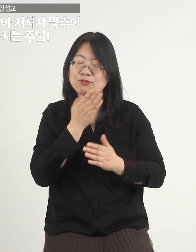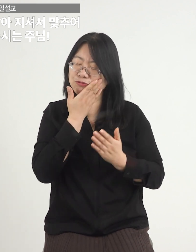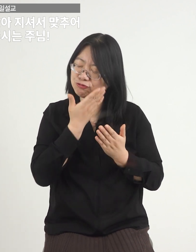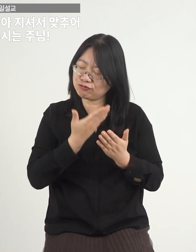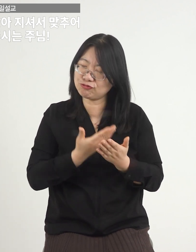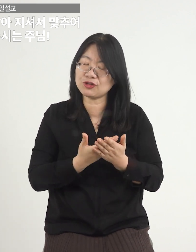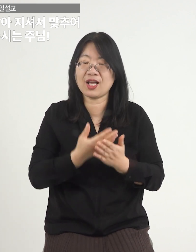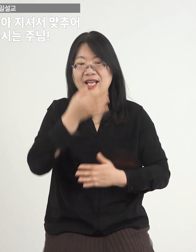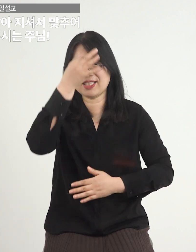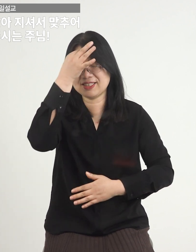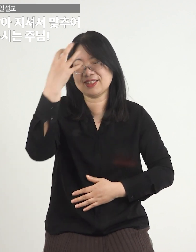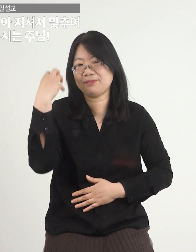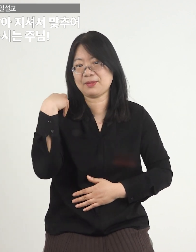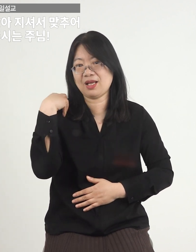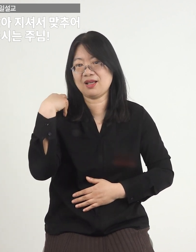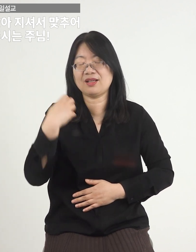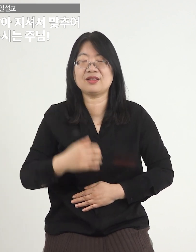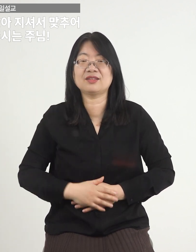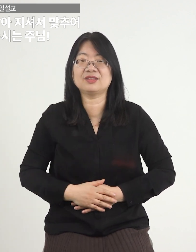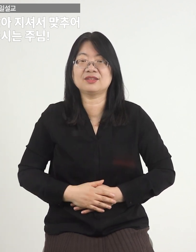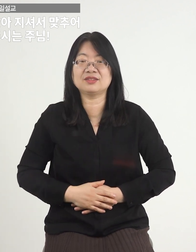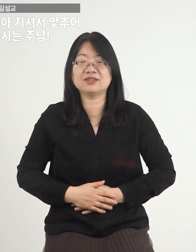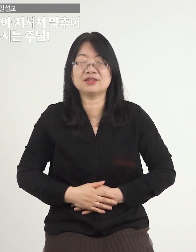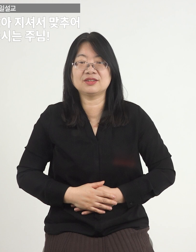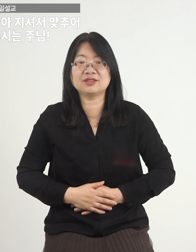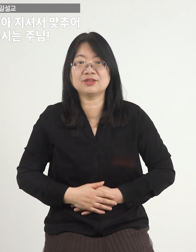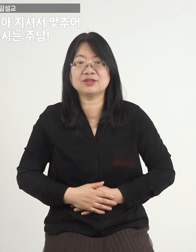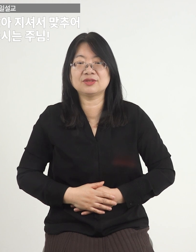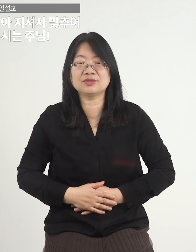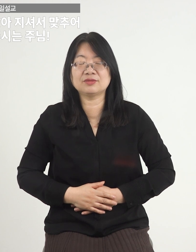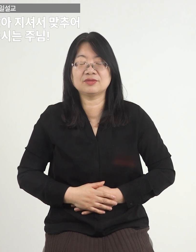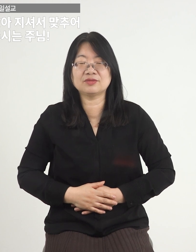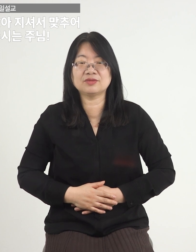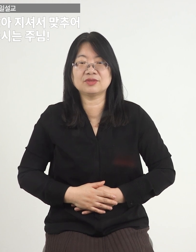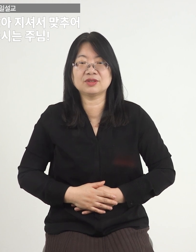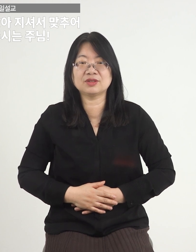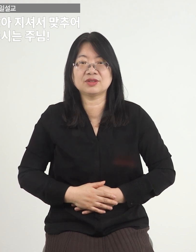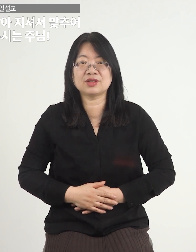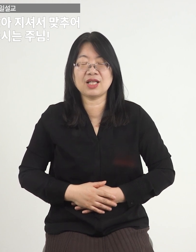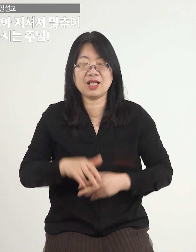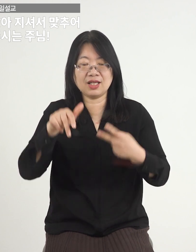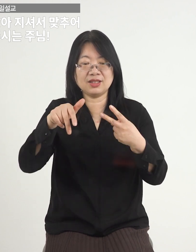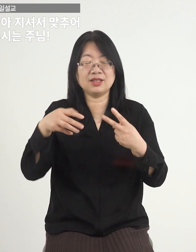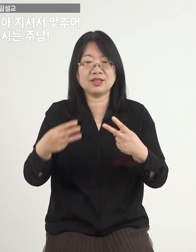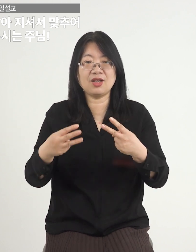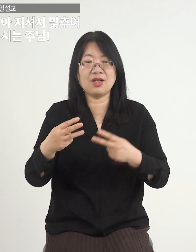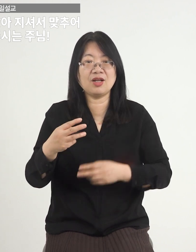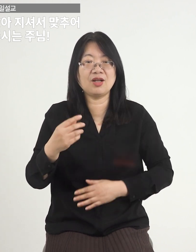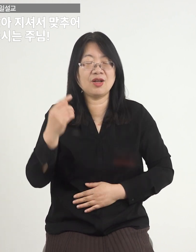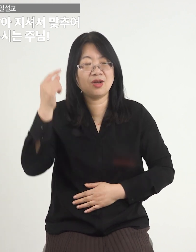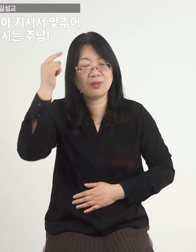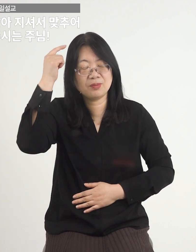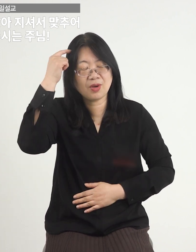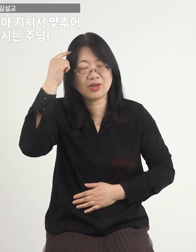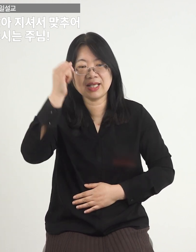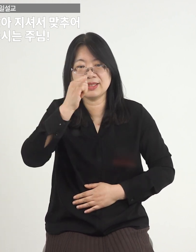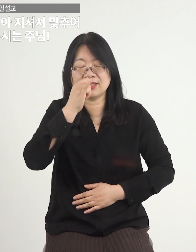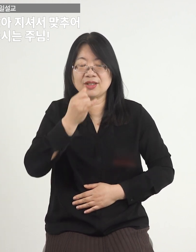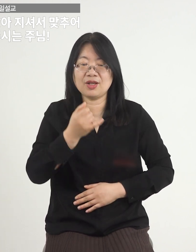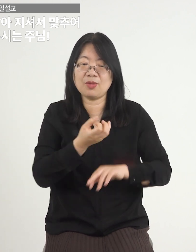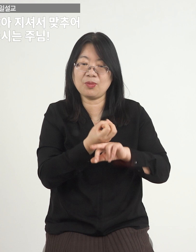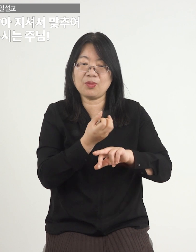중요한 역할을 하는 기름이 됩니다. 자, 보시면 2절 머리에 있는